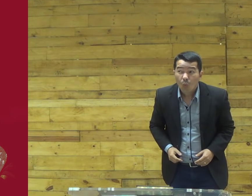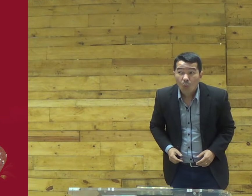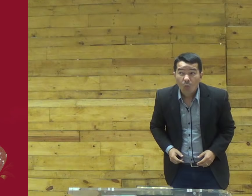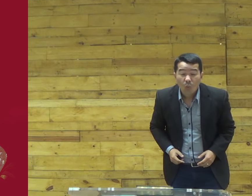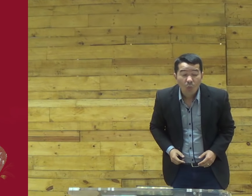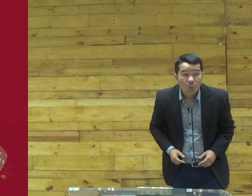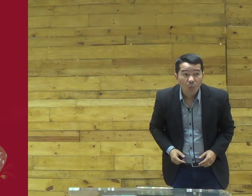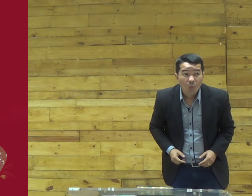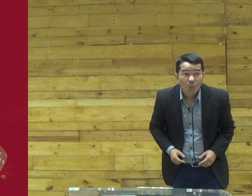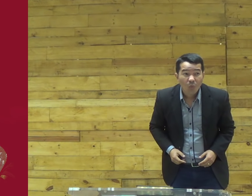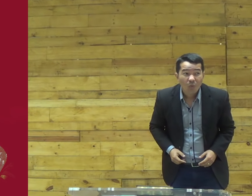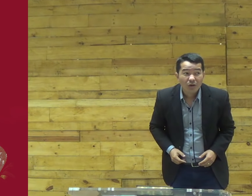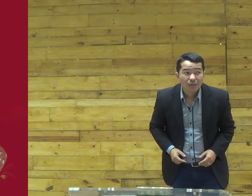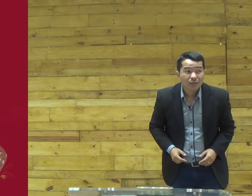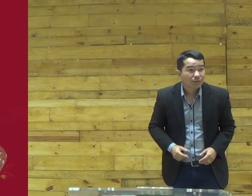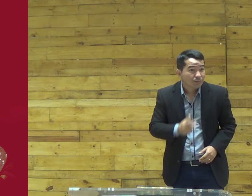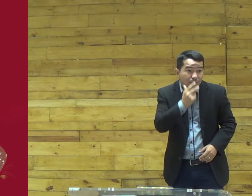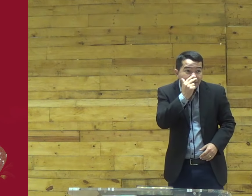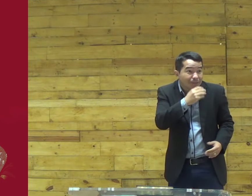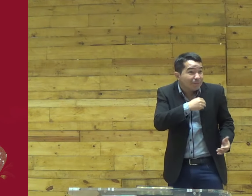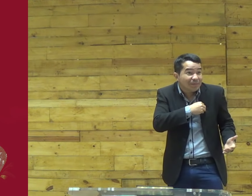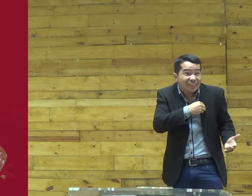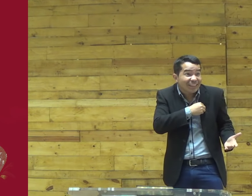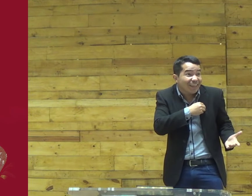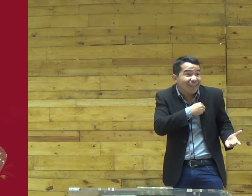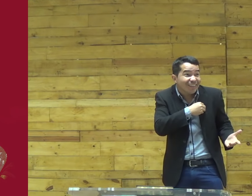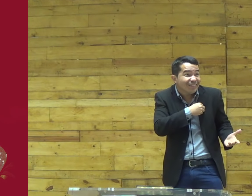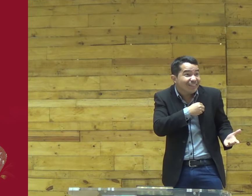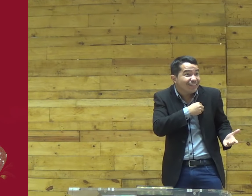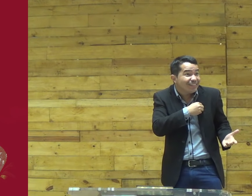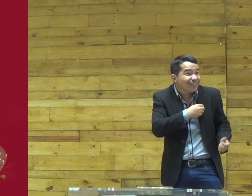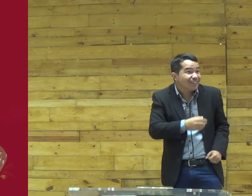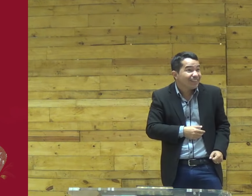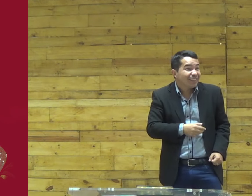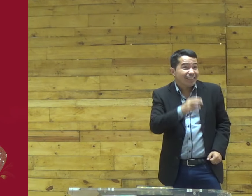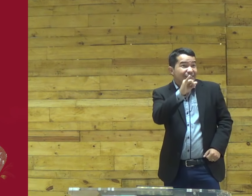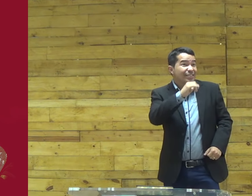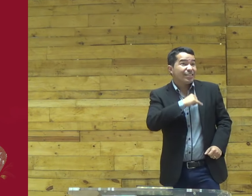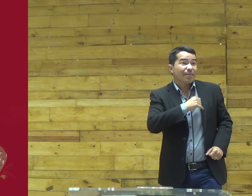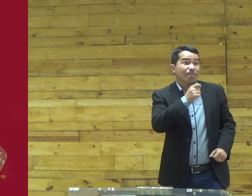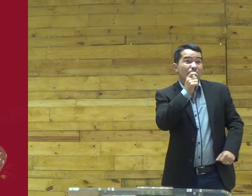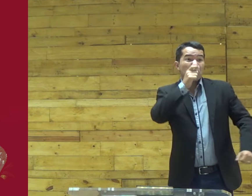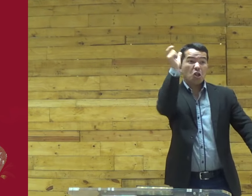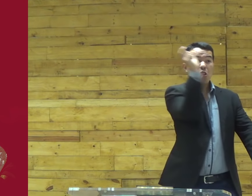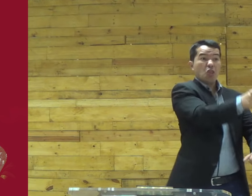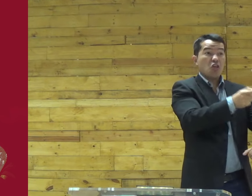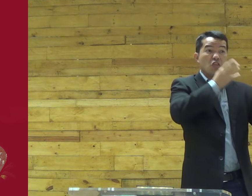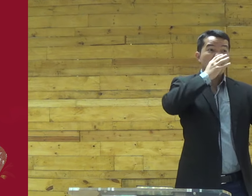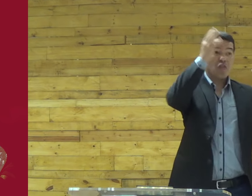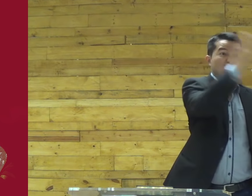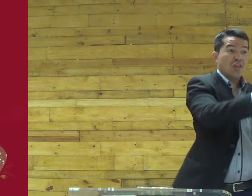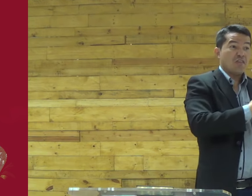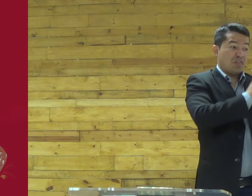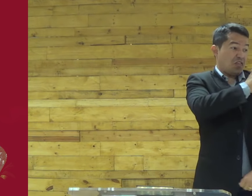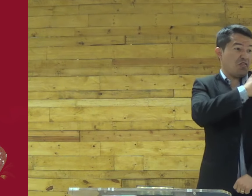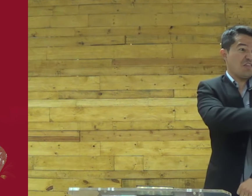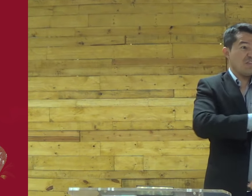pessoas falassem mal do surdo, ih, tavam pecando. Se eu lançar uma palavra ruim,